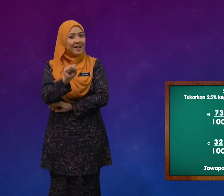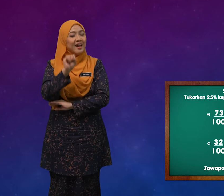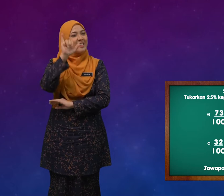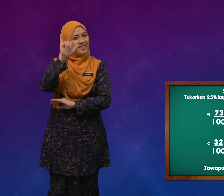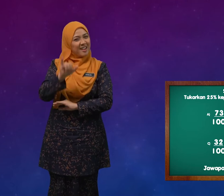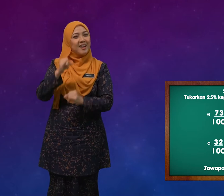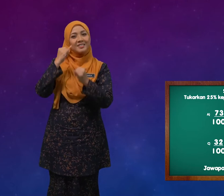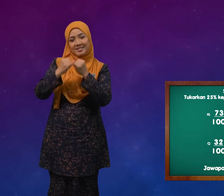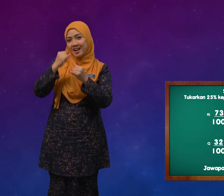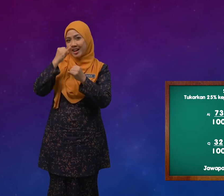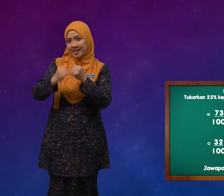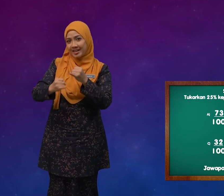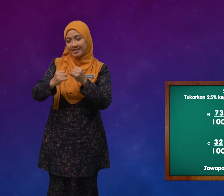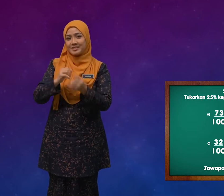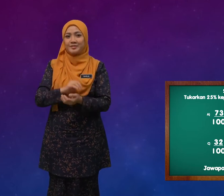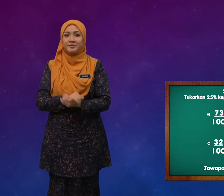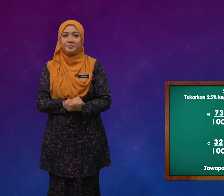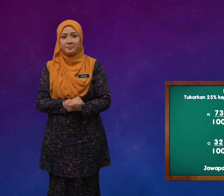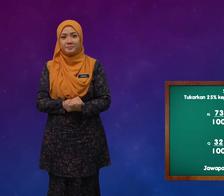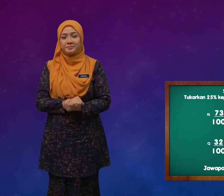soalan yang terakhir.